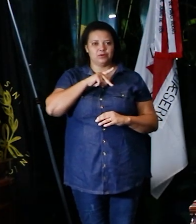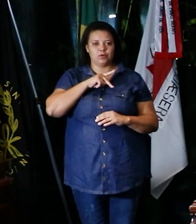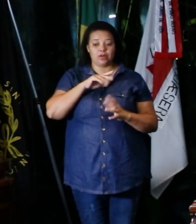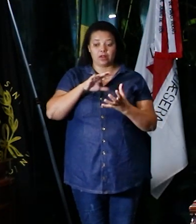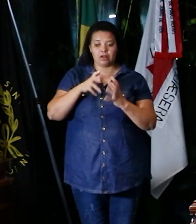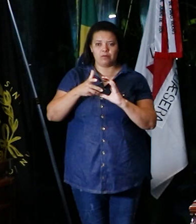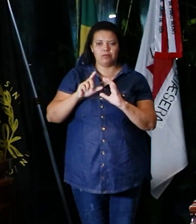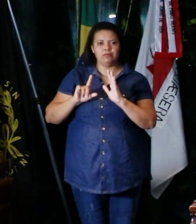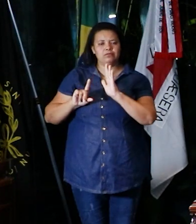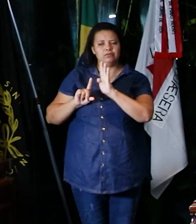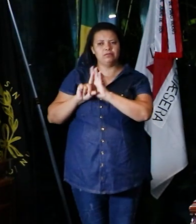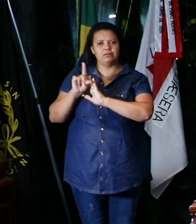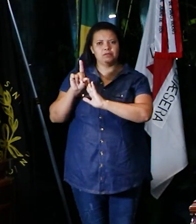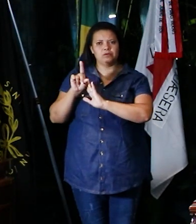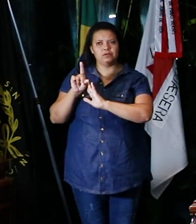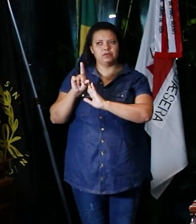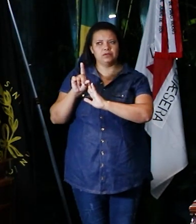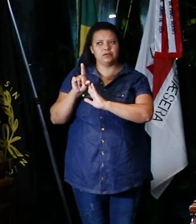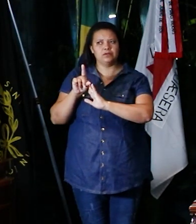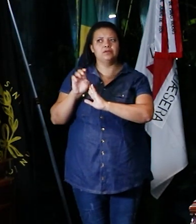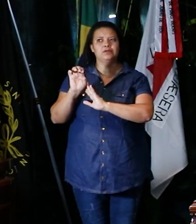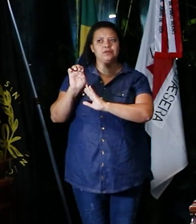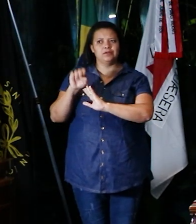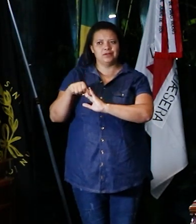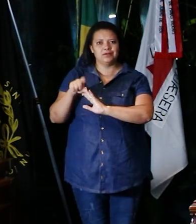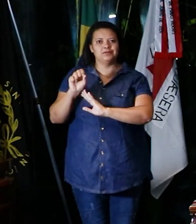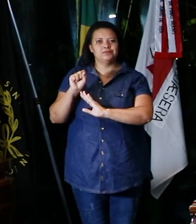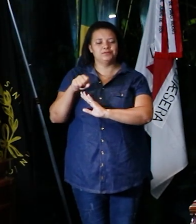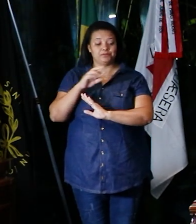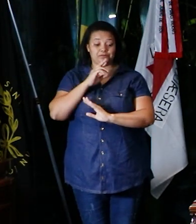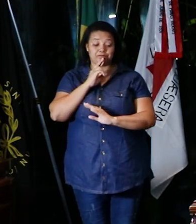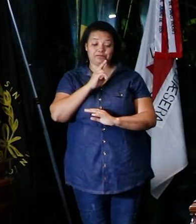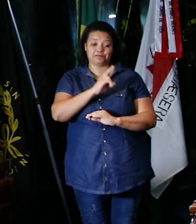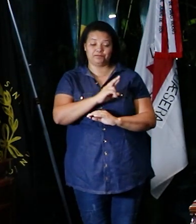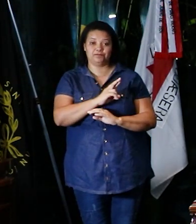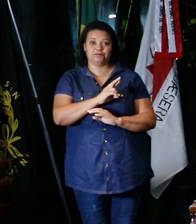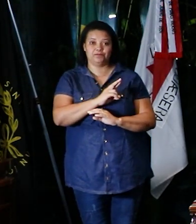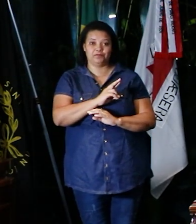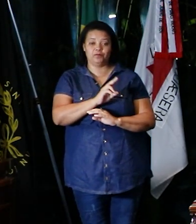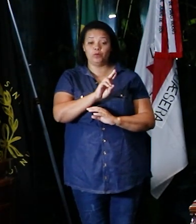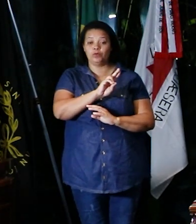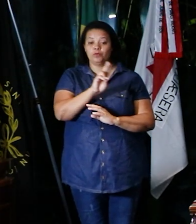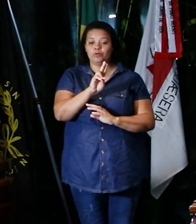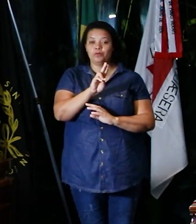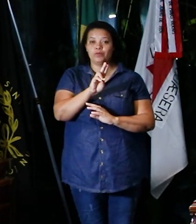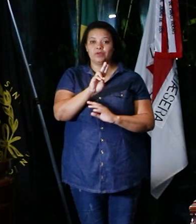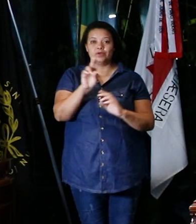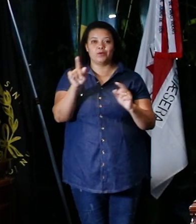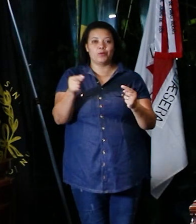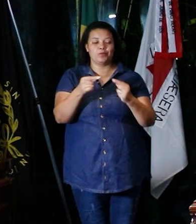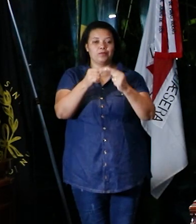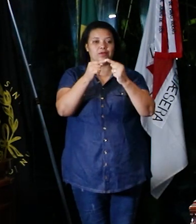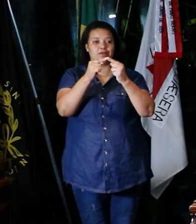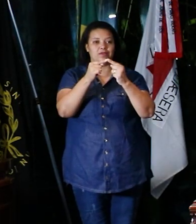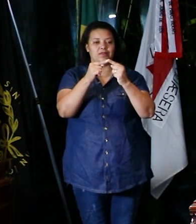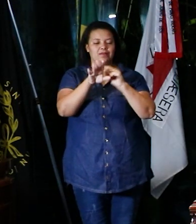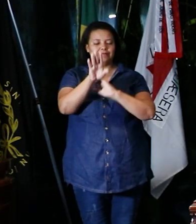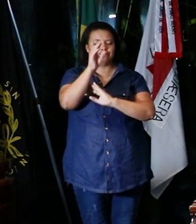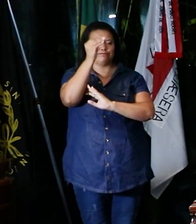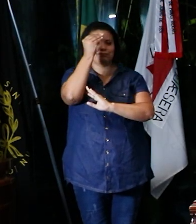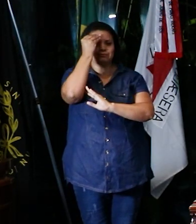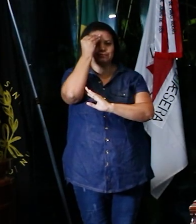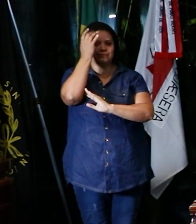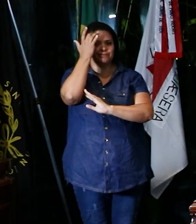indaga, tem voz. Pois é, responde Pelé. O nome rima no ar. nome fácil de guardar,